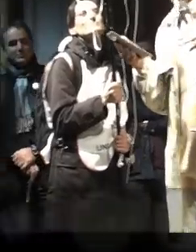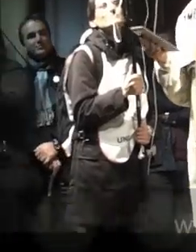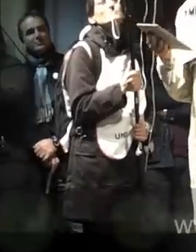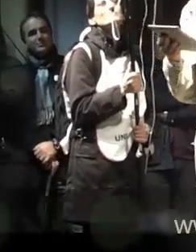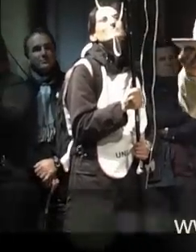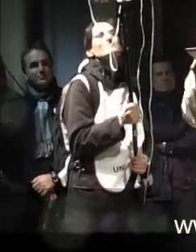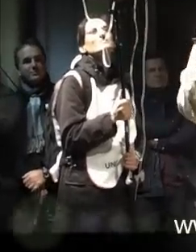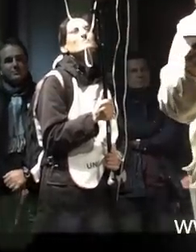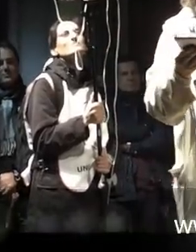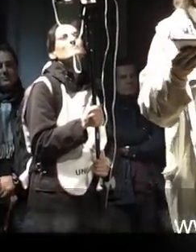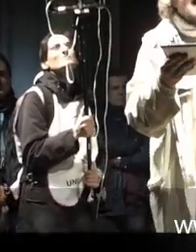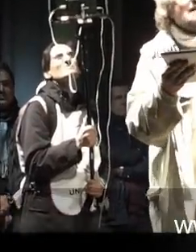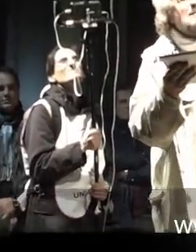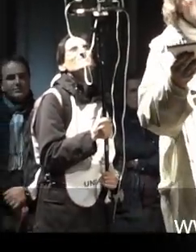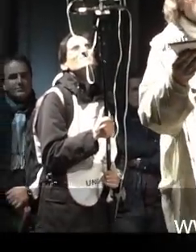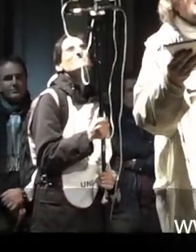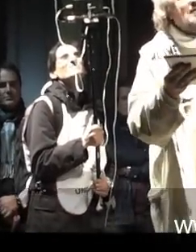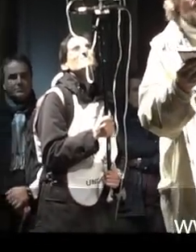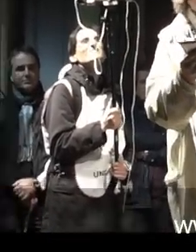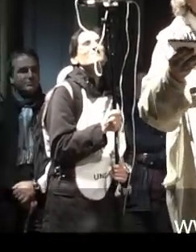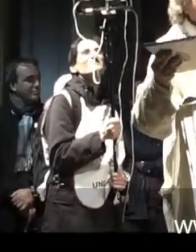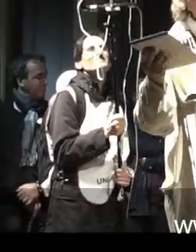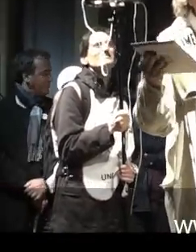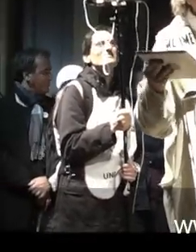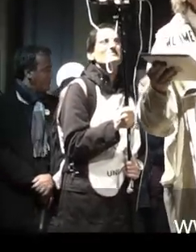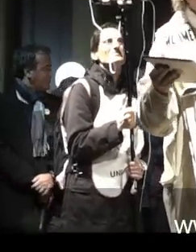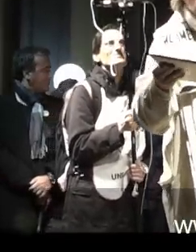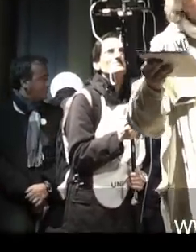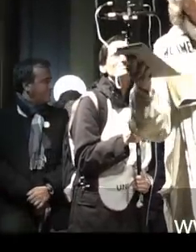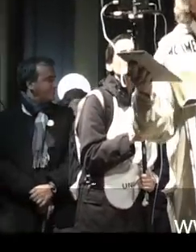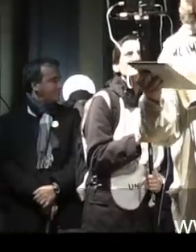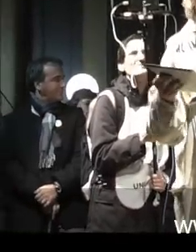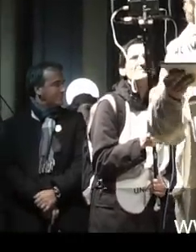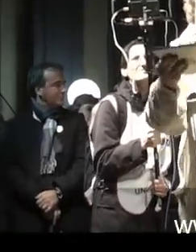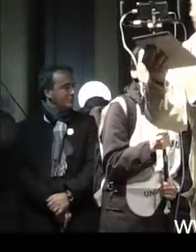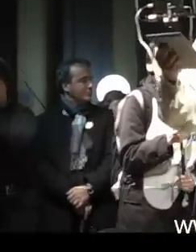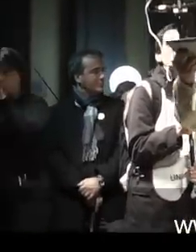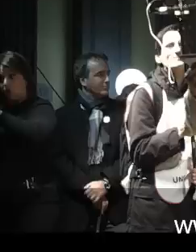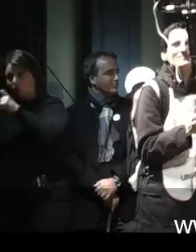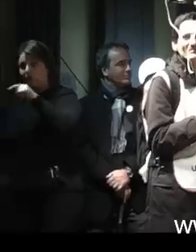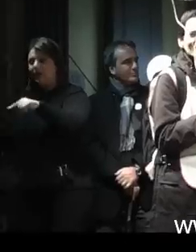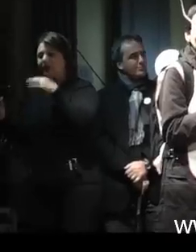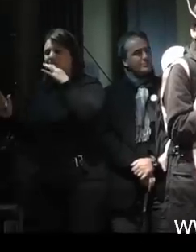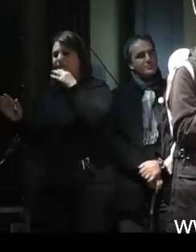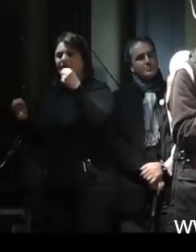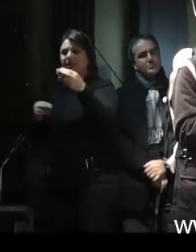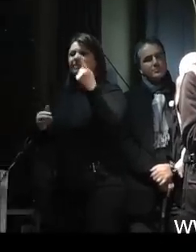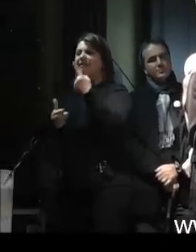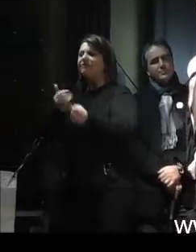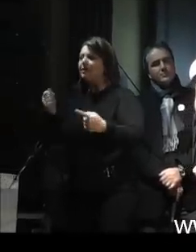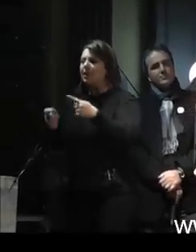pagamento entro 60 giorni. 80 miliardi deve lo Stato alla piccola e media impresa, li fanno fallire perché non li pagano.